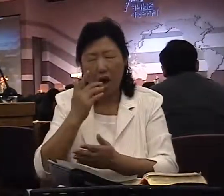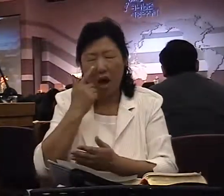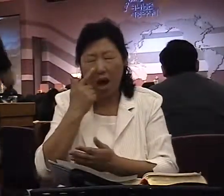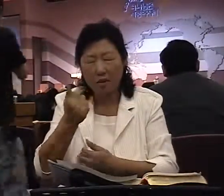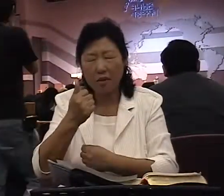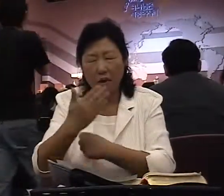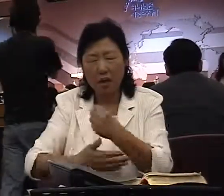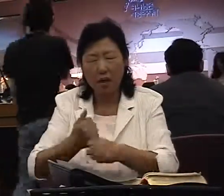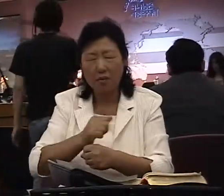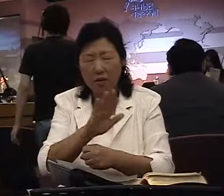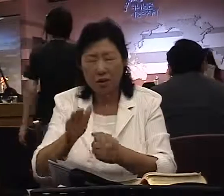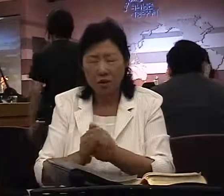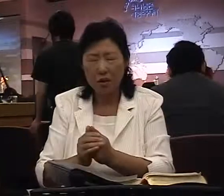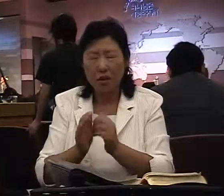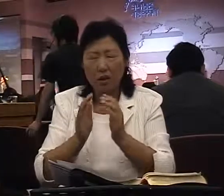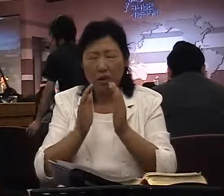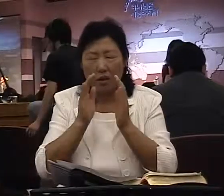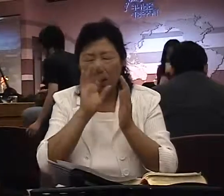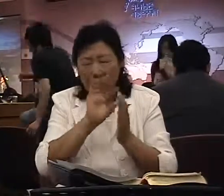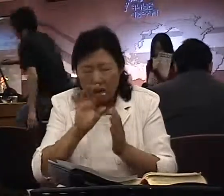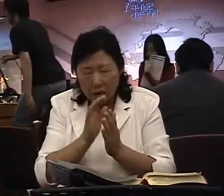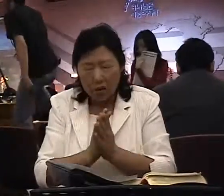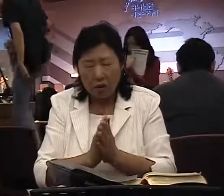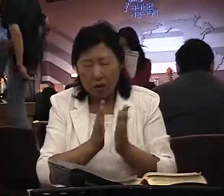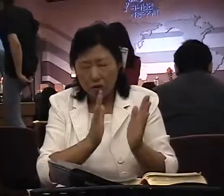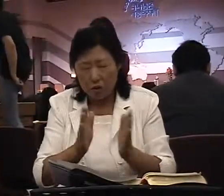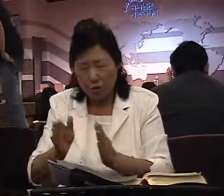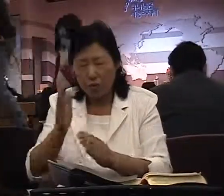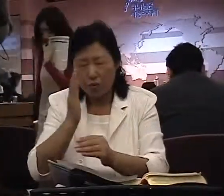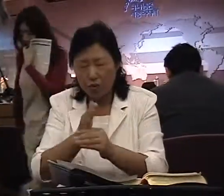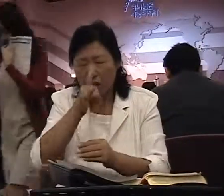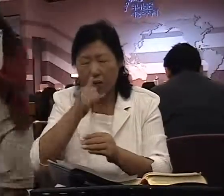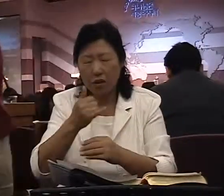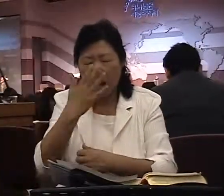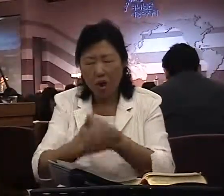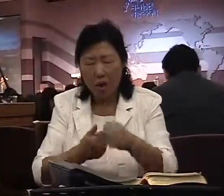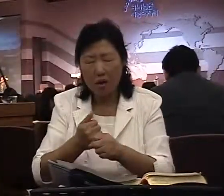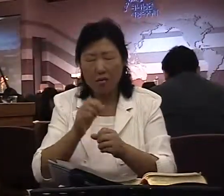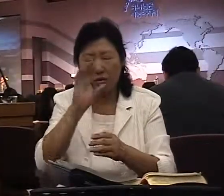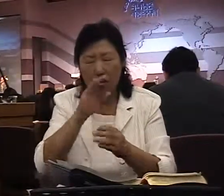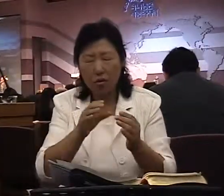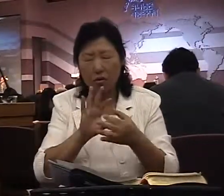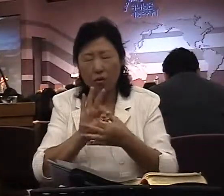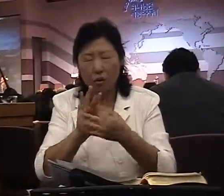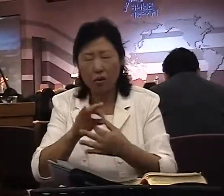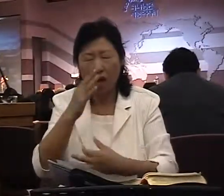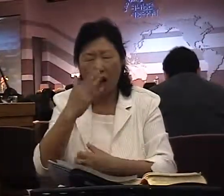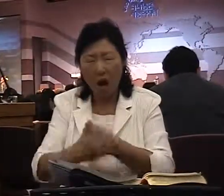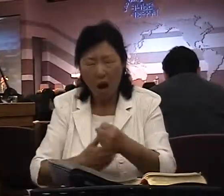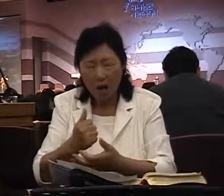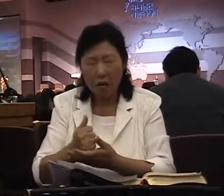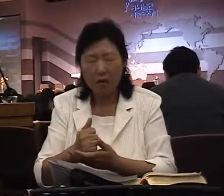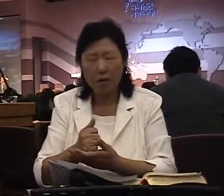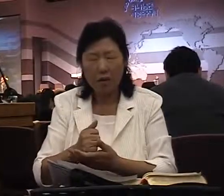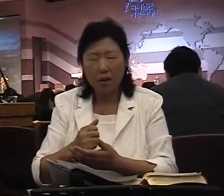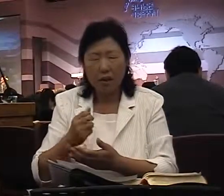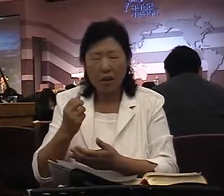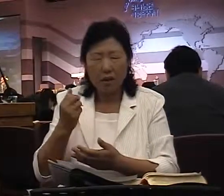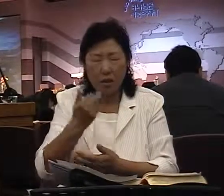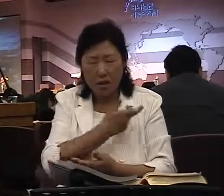향한 주님 간절한 마음과 결단을 허락해 주시옵소서. 하나님 아버지 결단하기를 원합니다. 지금까지 아버지 주님